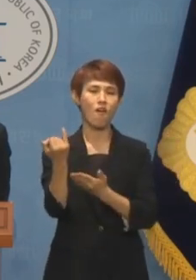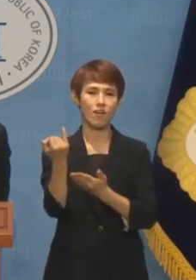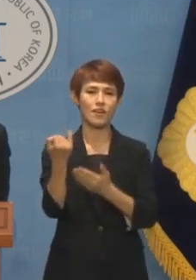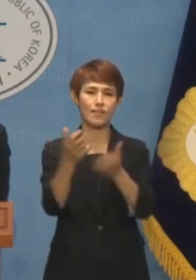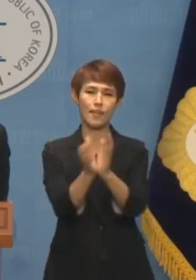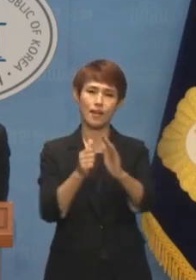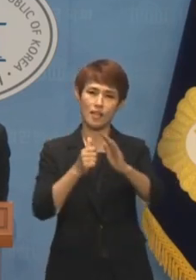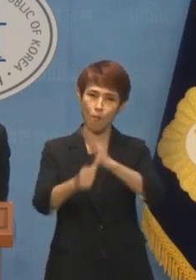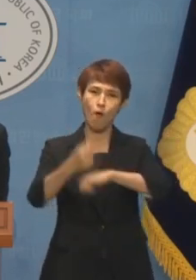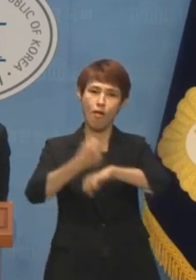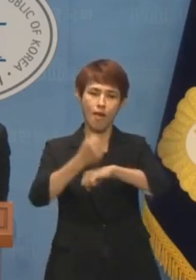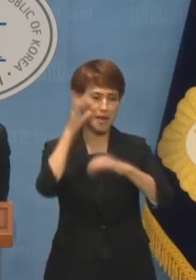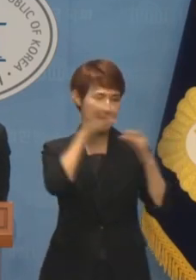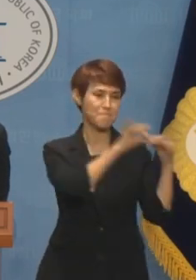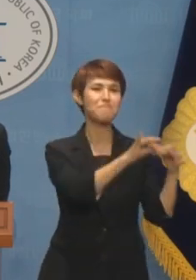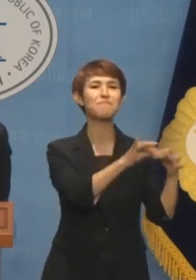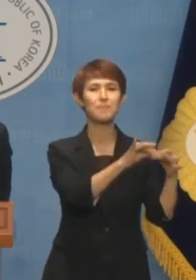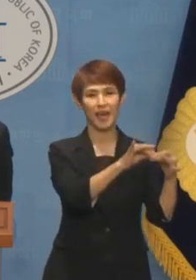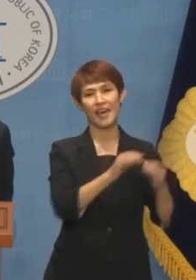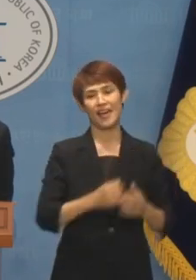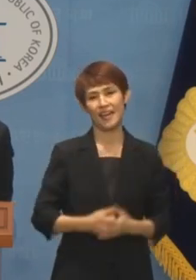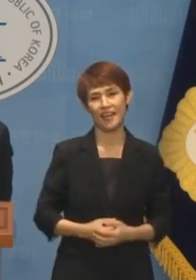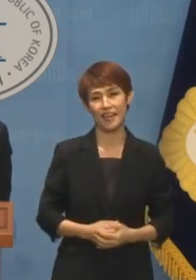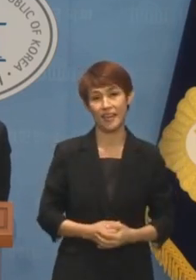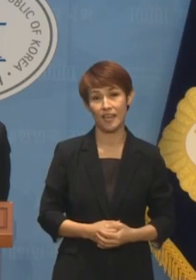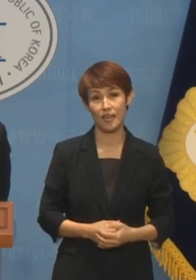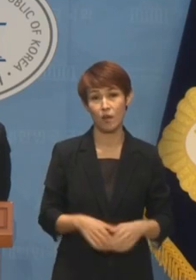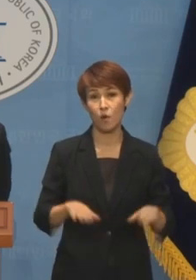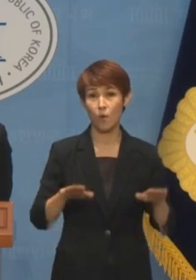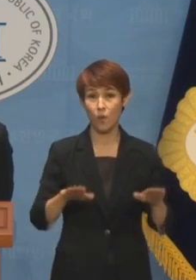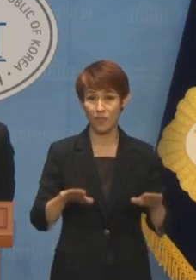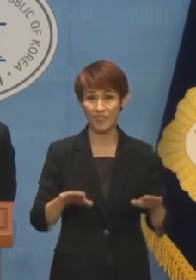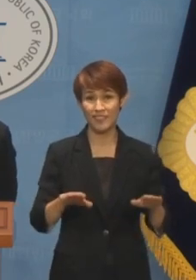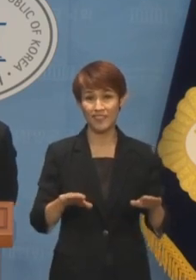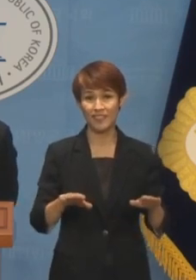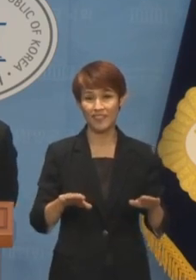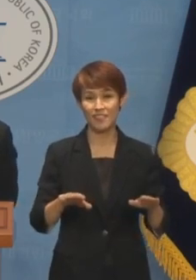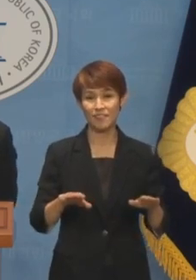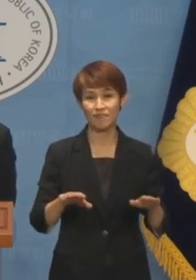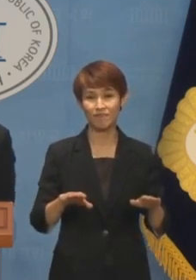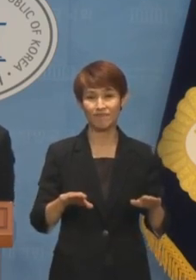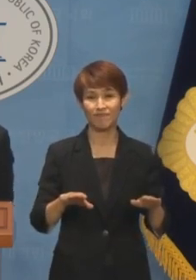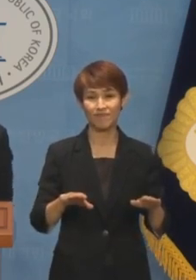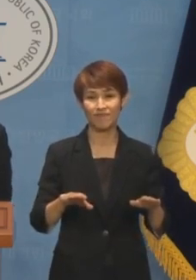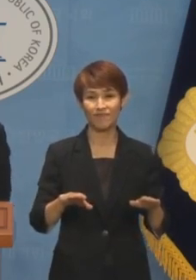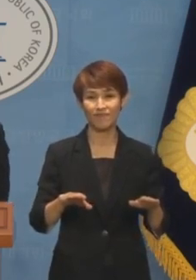당대표로 지지하기로 했습니다. 오늘 이 자리에는